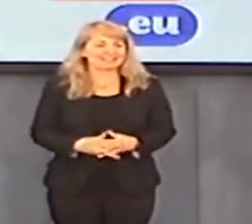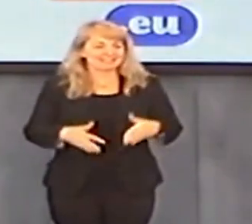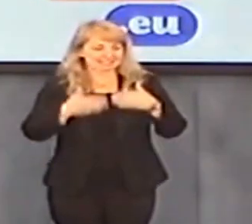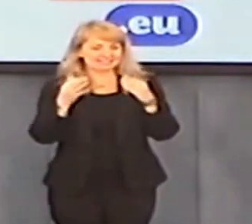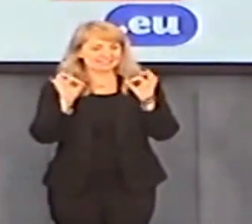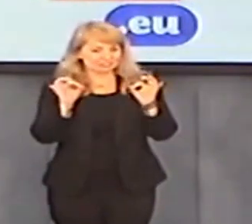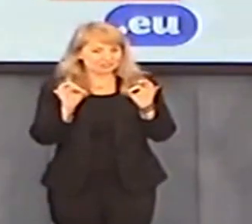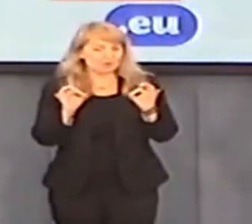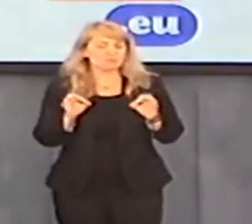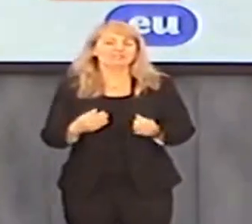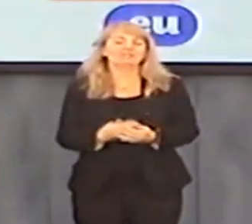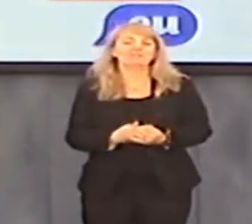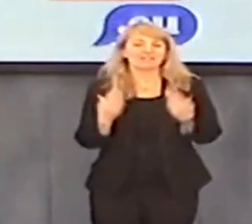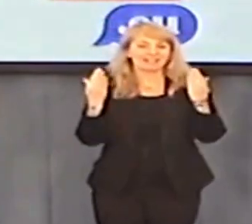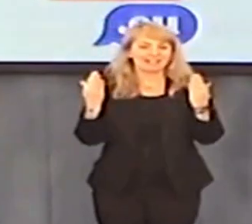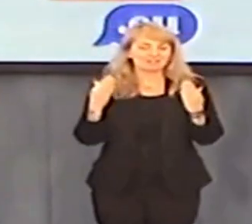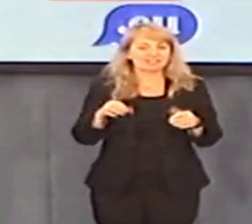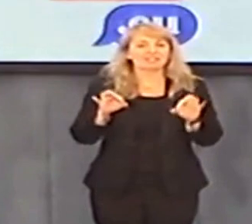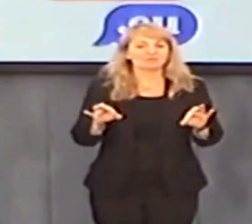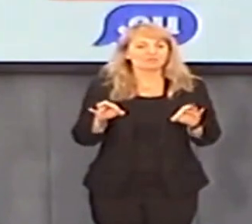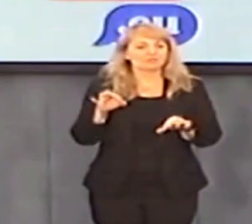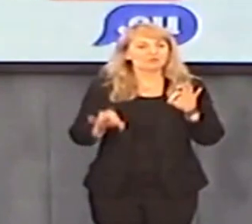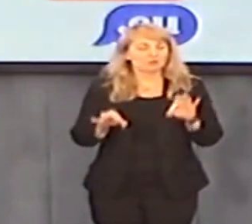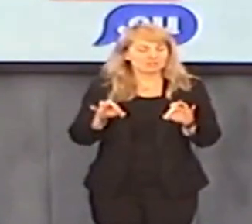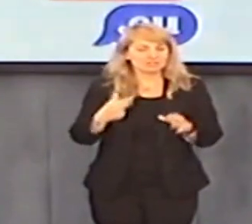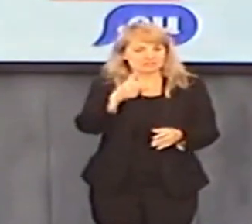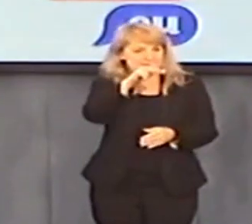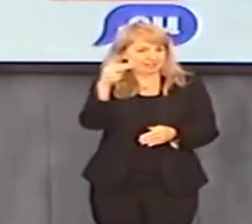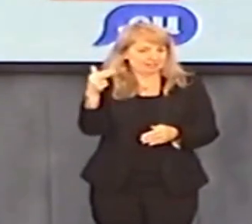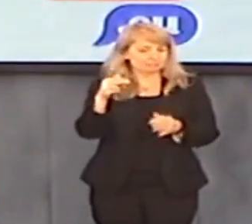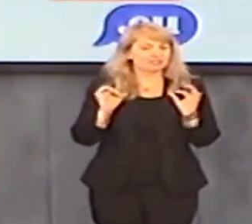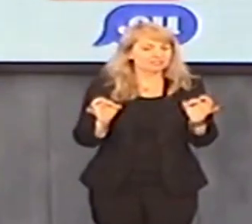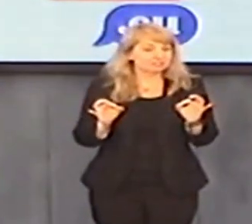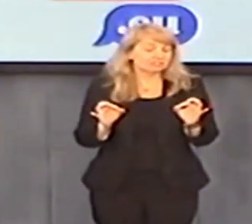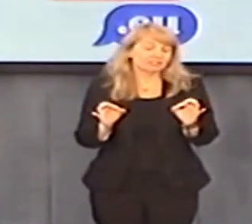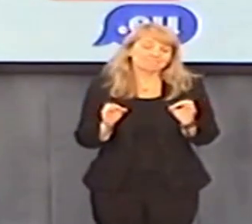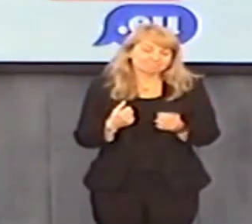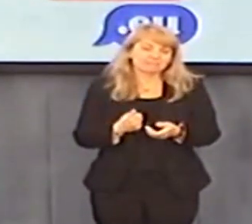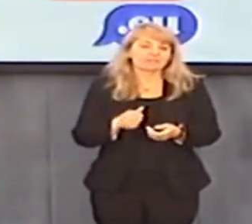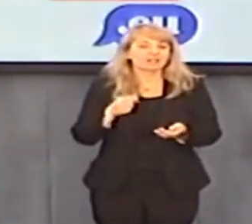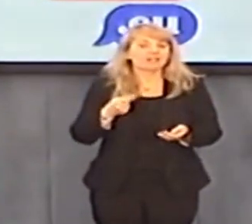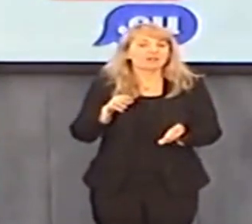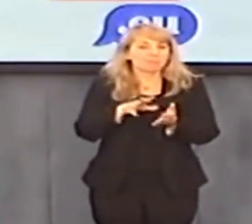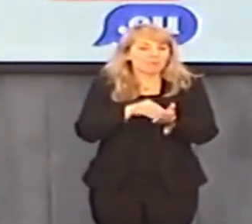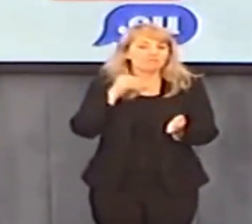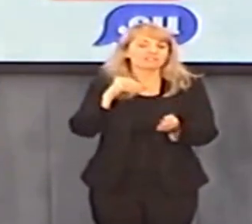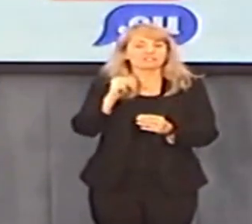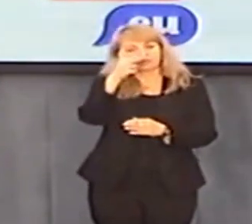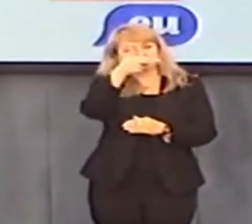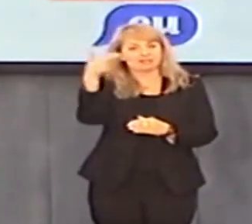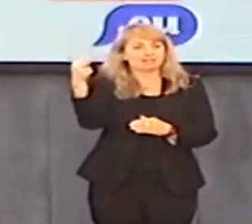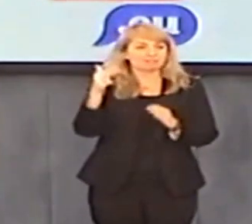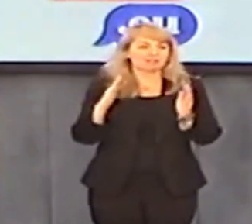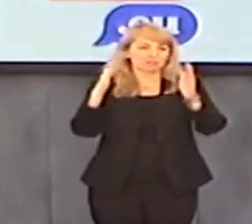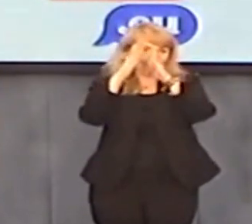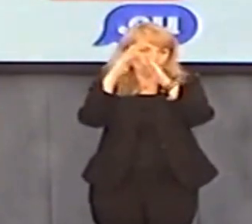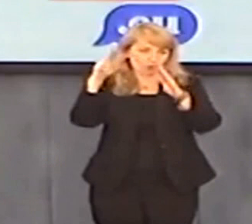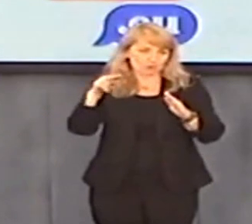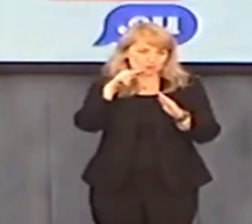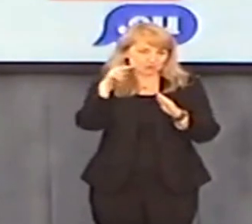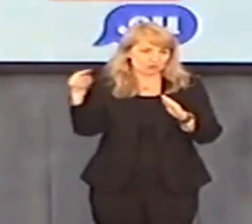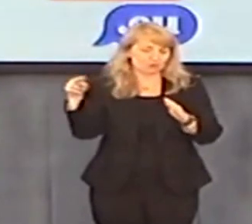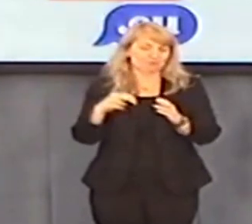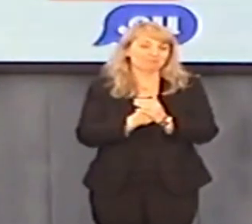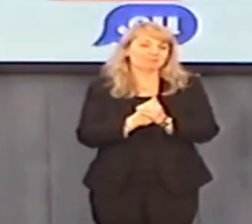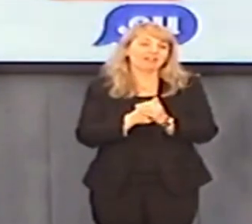Dzień dobry Państwu. Proszę Państwa, dzisiaj tematy, no niestety, kościelne znowu. Ktoś może